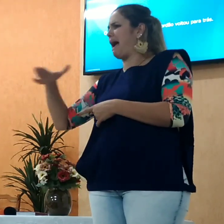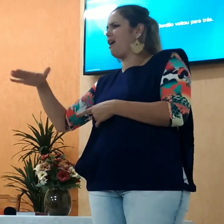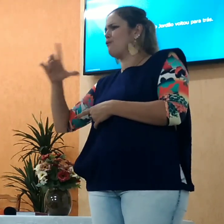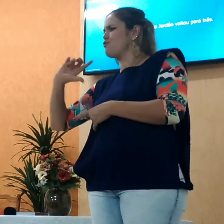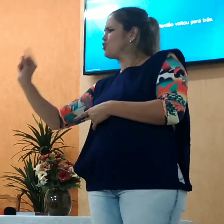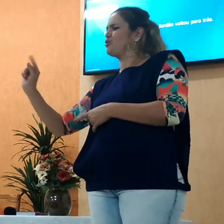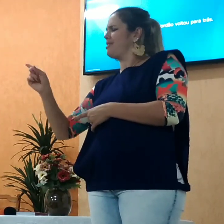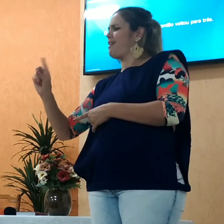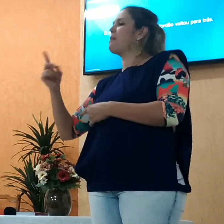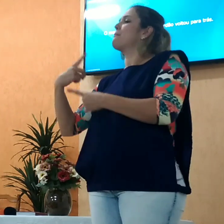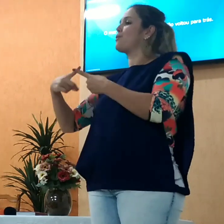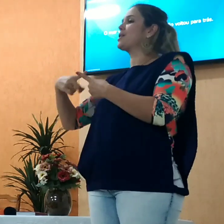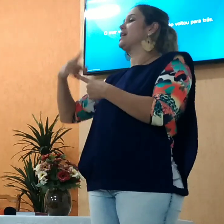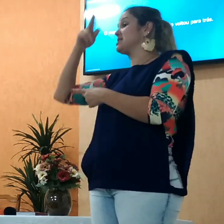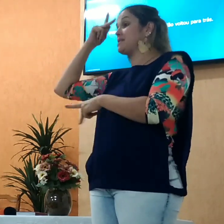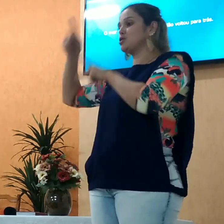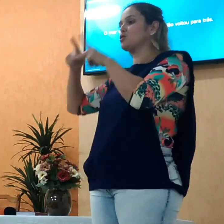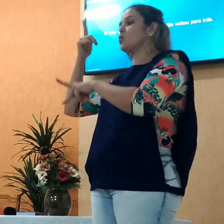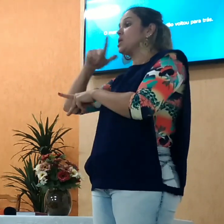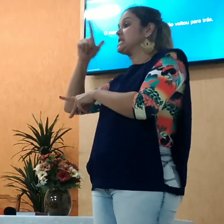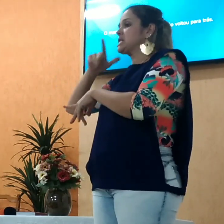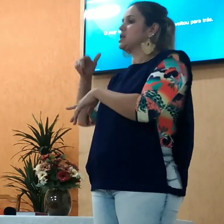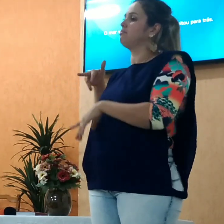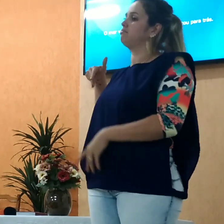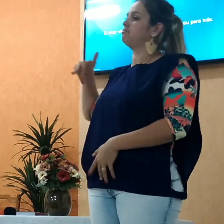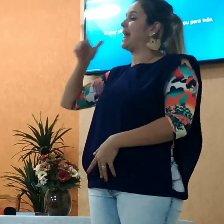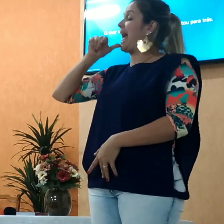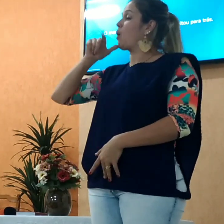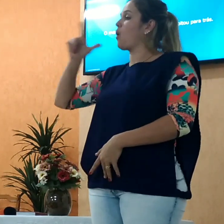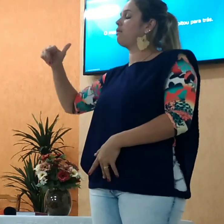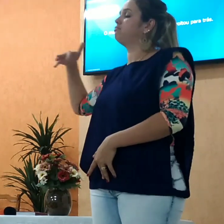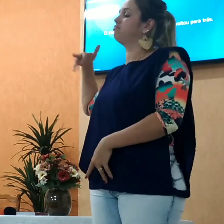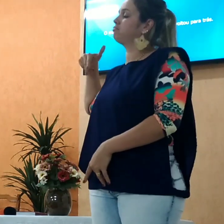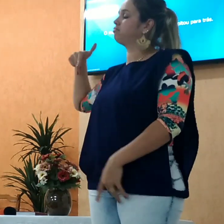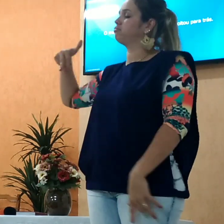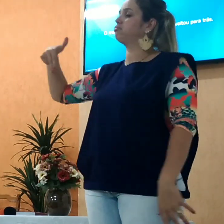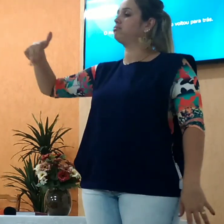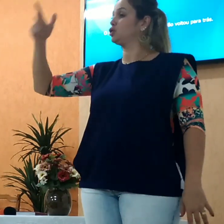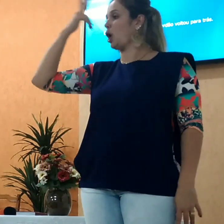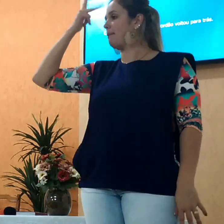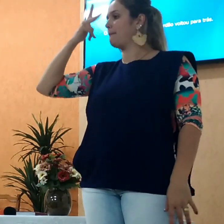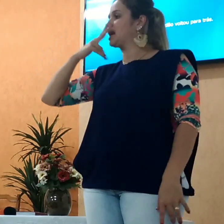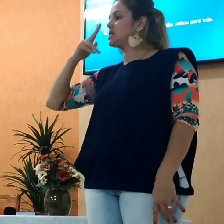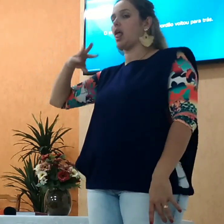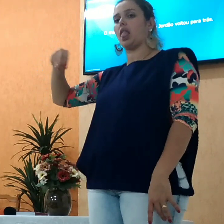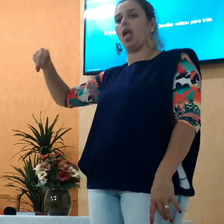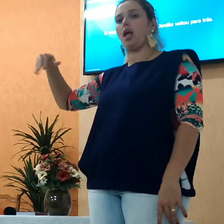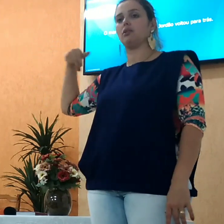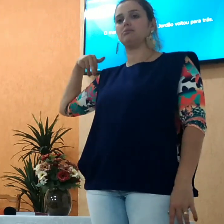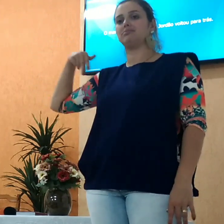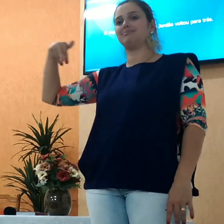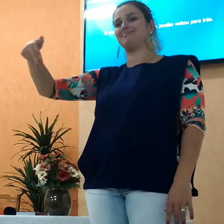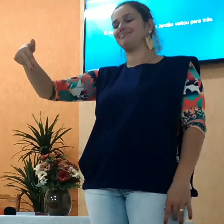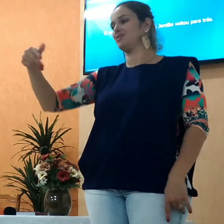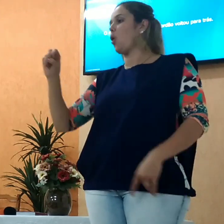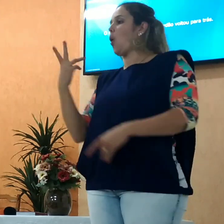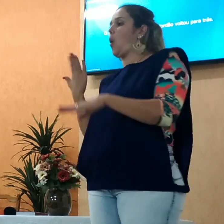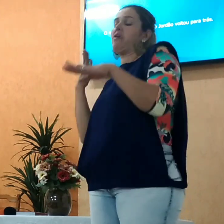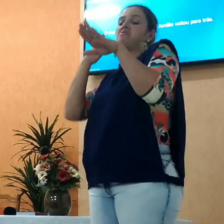mar, porque eles não criam no Deus, que é o Deus de Israel, quando eles entraram com seus carros, suas carruagens, os